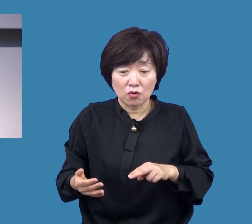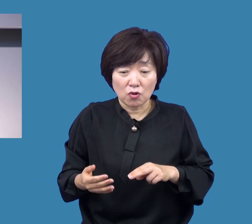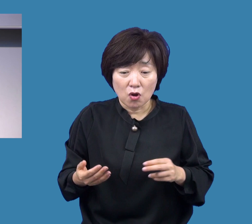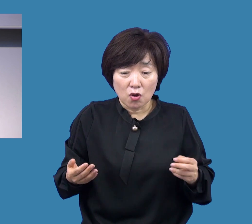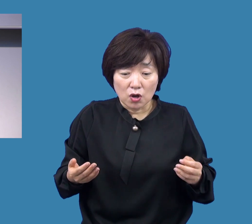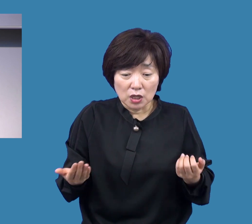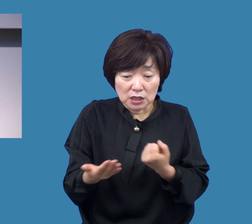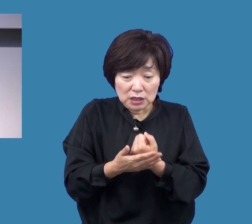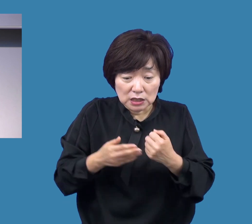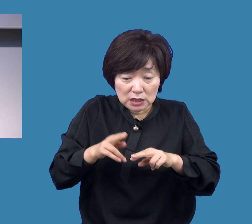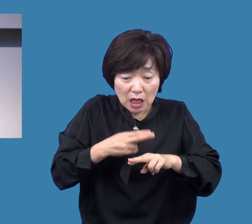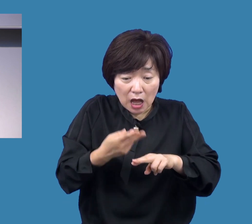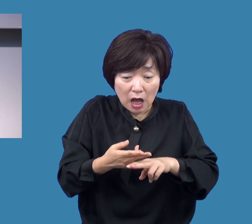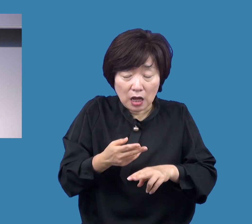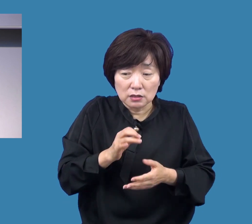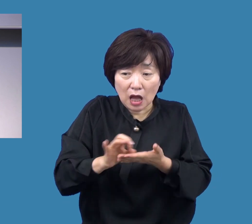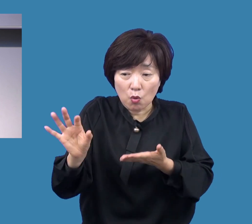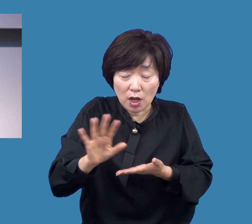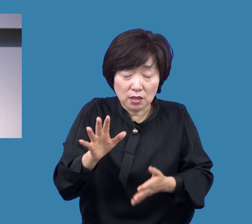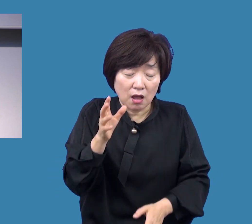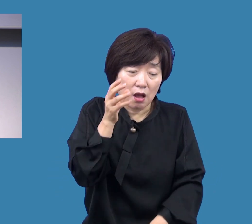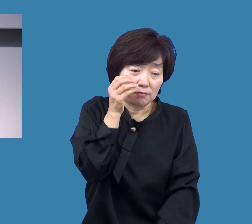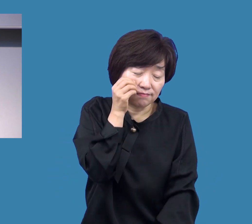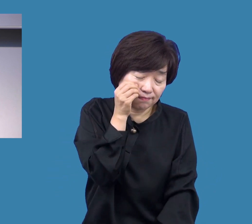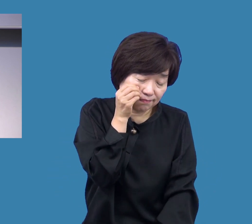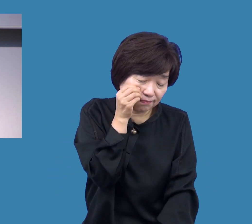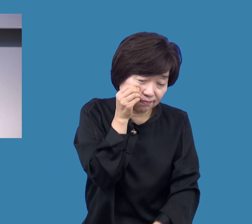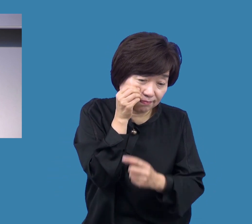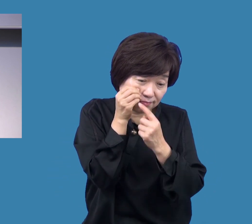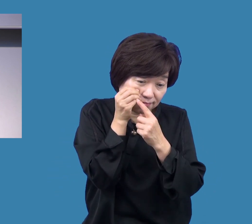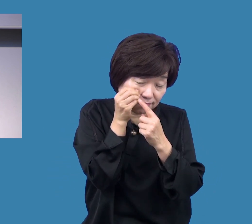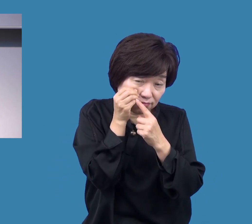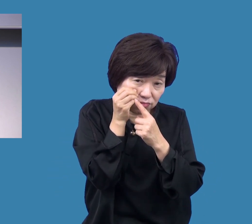있으면 줬던 은사도 사라져요. 실제로 그래요.